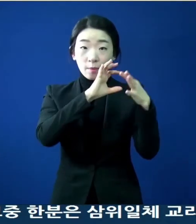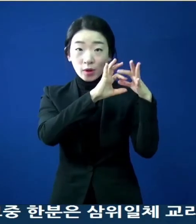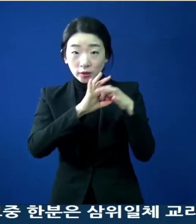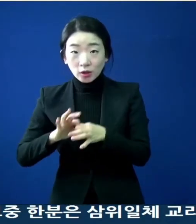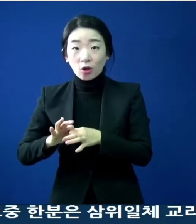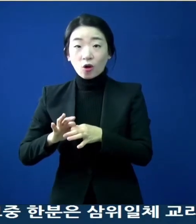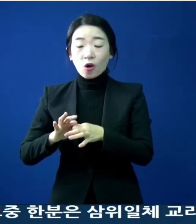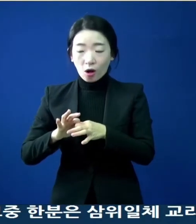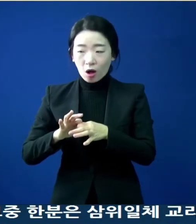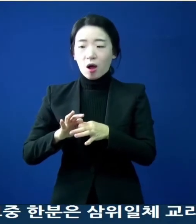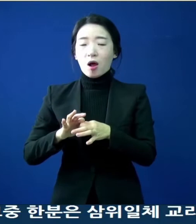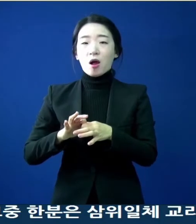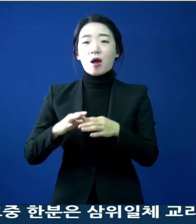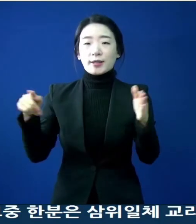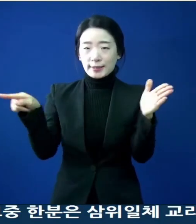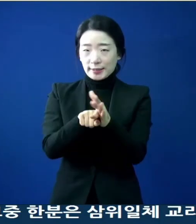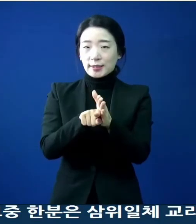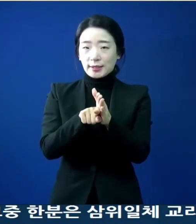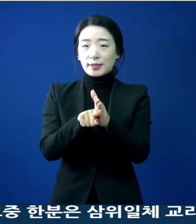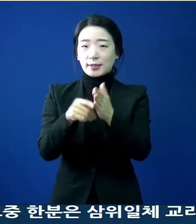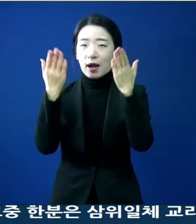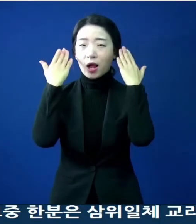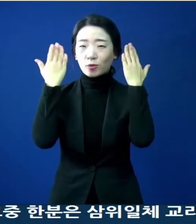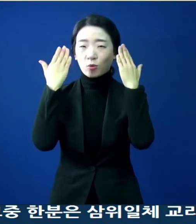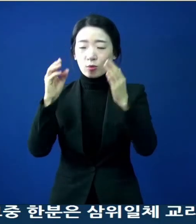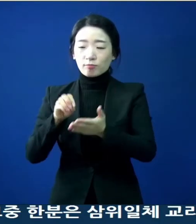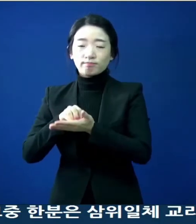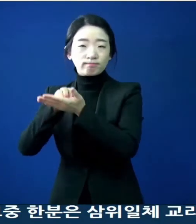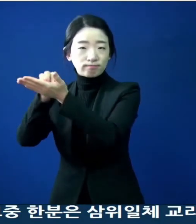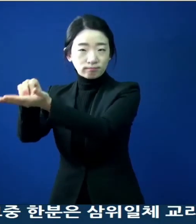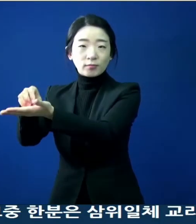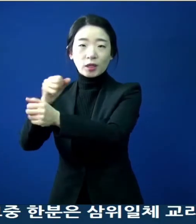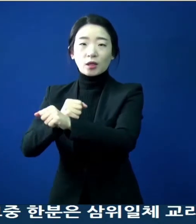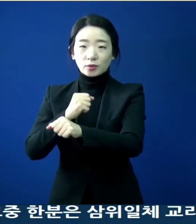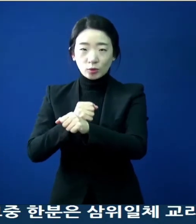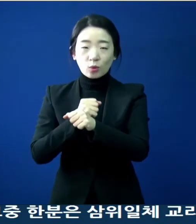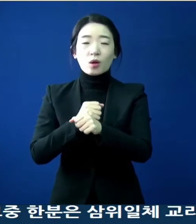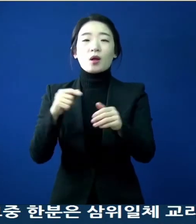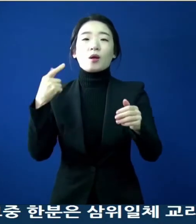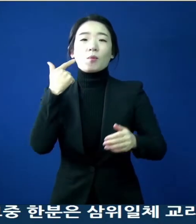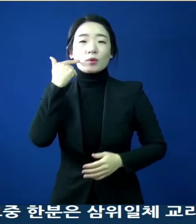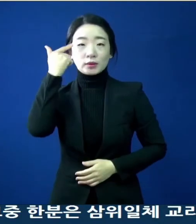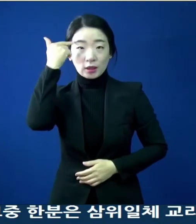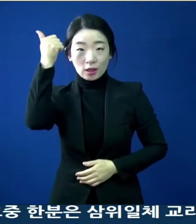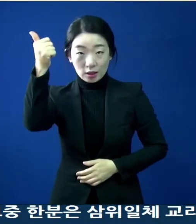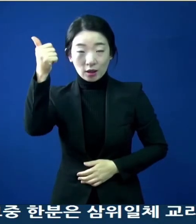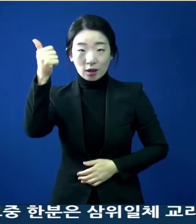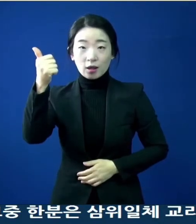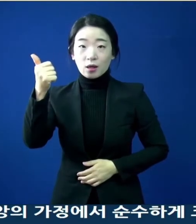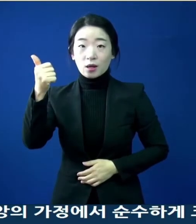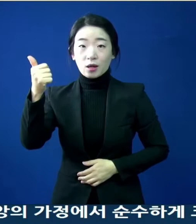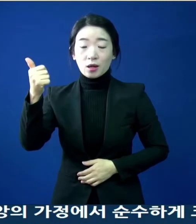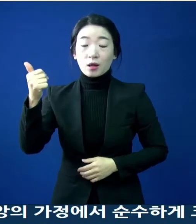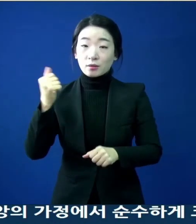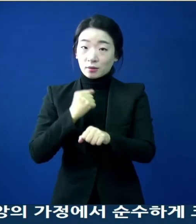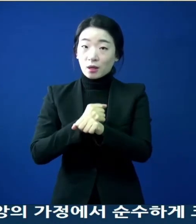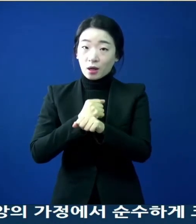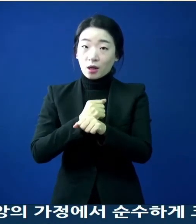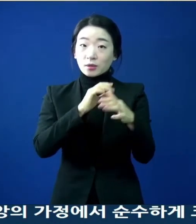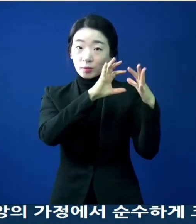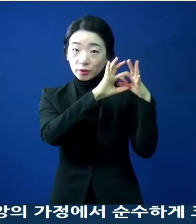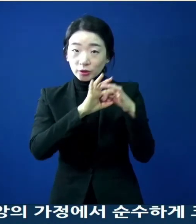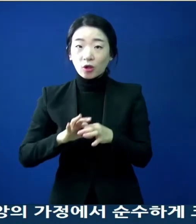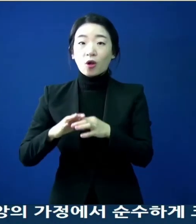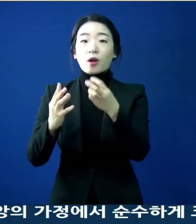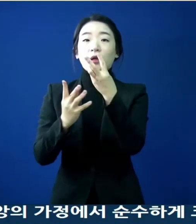신학교에 가셔서 목회자가 되시고, 뒤늦은 시간이었지만 그래서 현실적으로 목회하는 그 일보다는